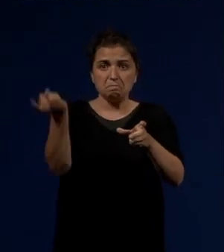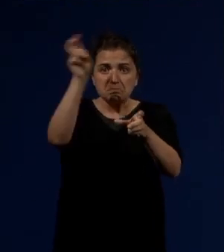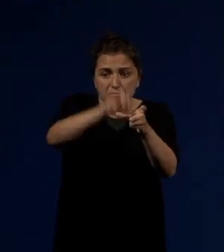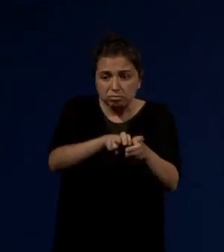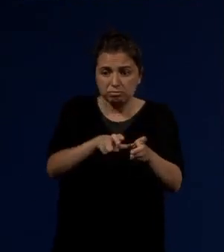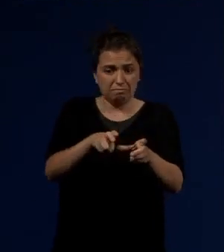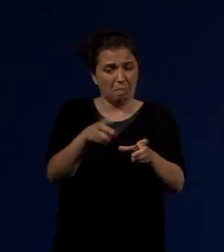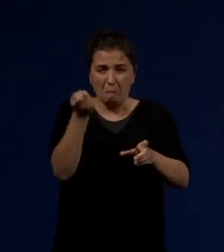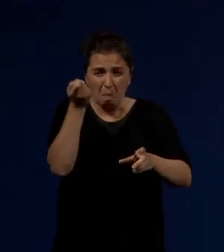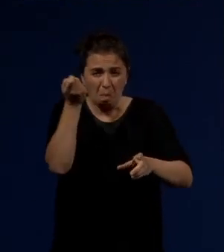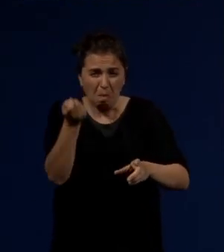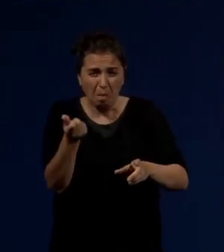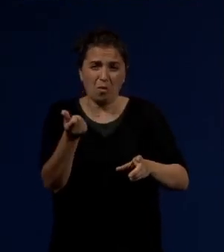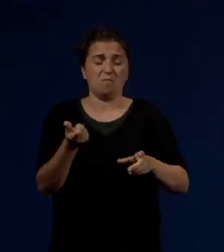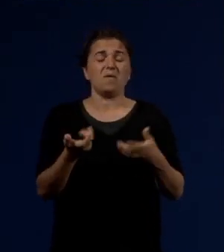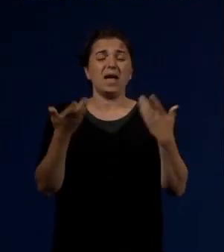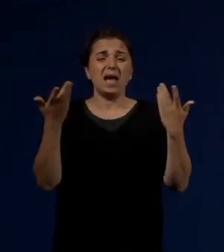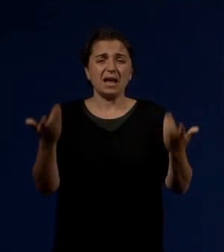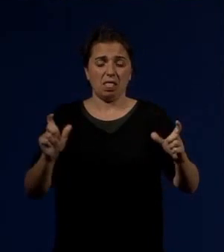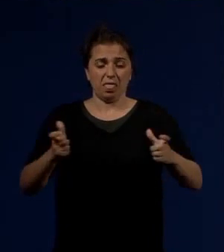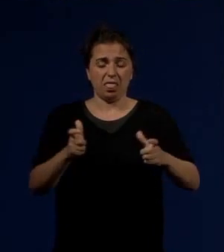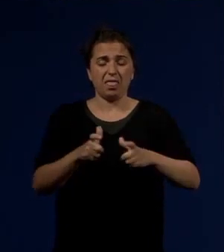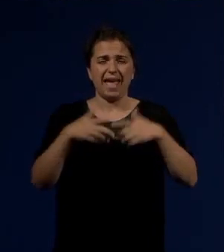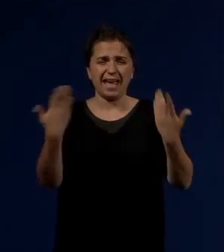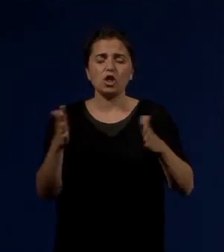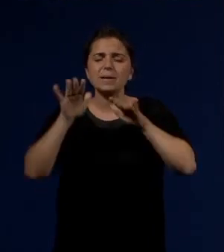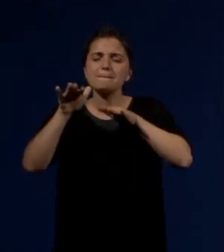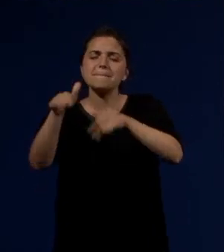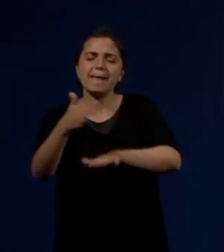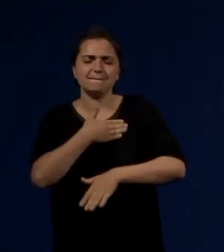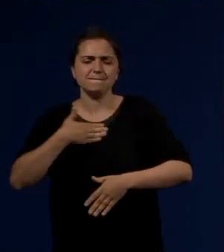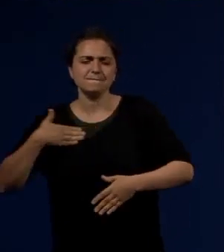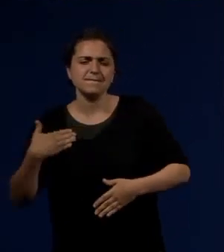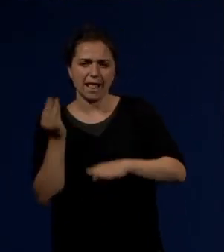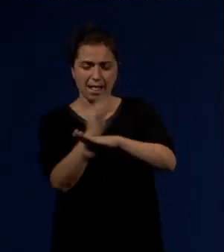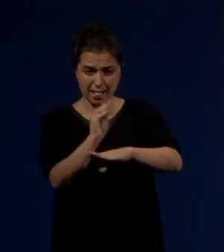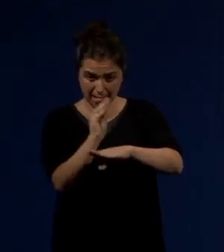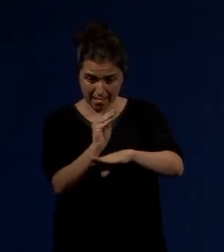Desde Marea apostamos por un reparto xusto das cotas e apostaremos pola